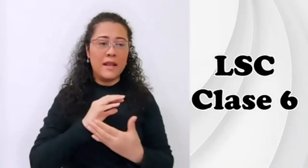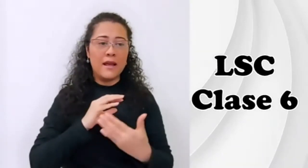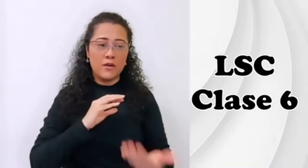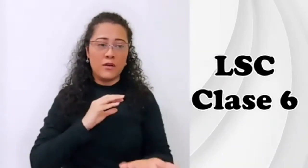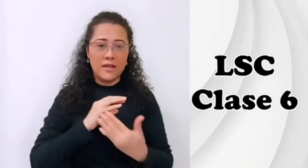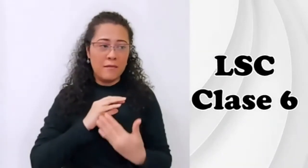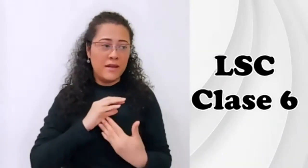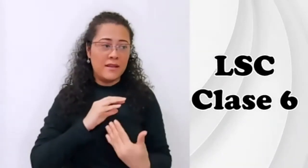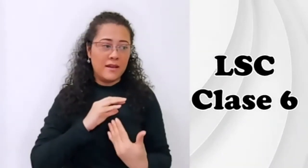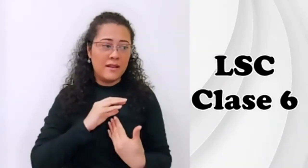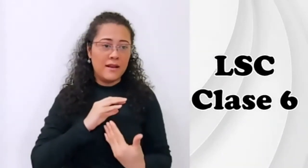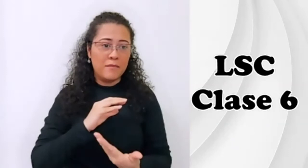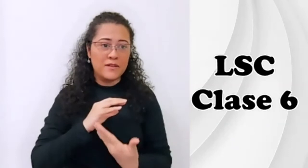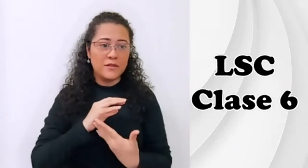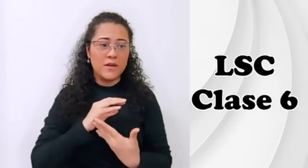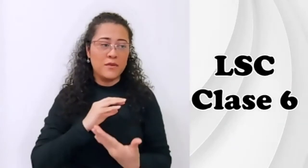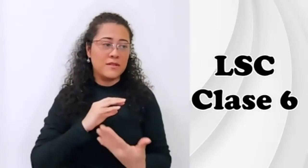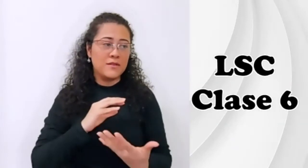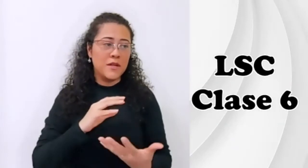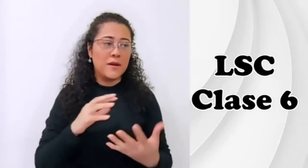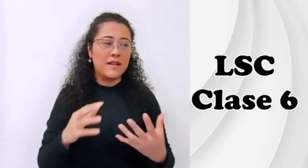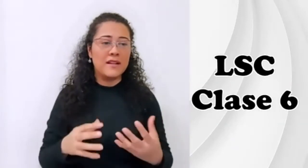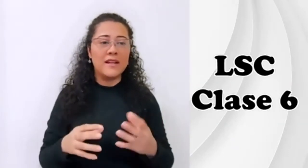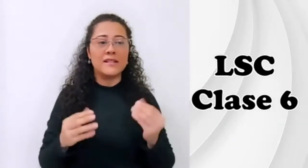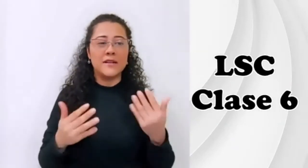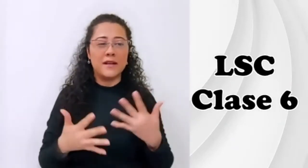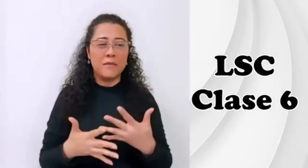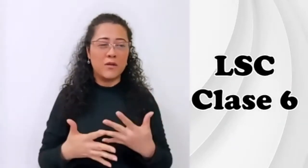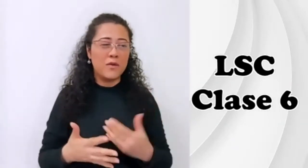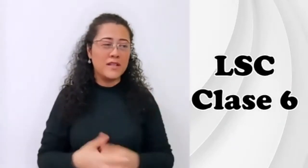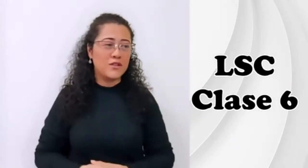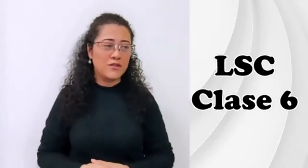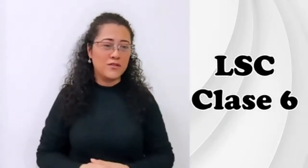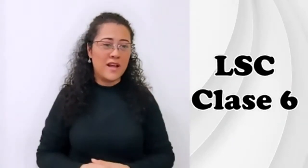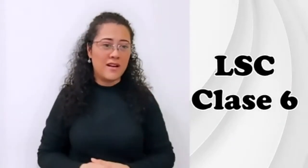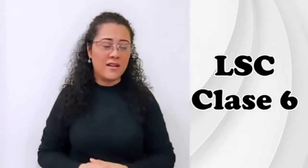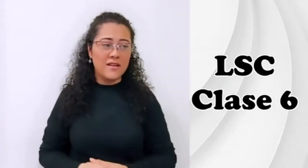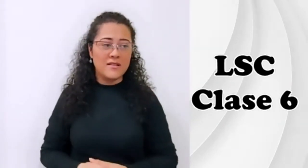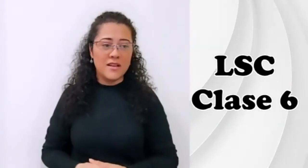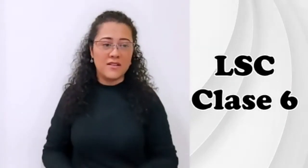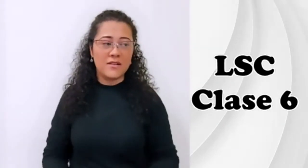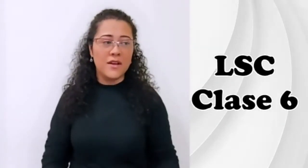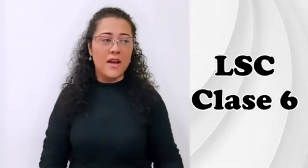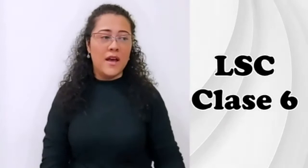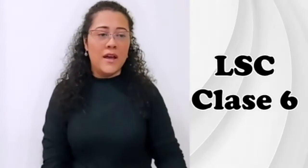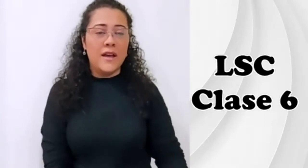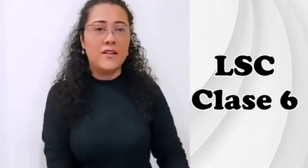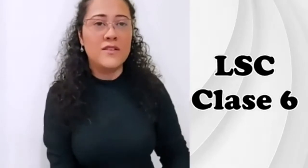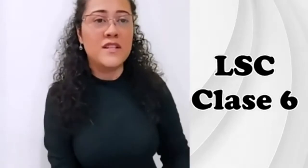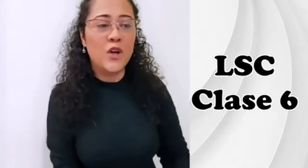el color de la piel de la persona, pues no se va a entender, va como a distorsionar, ¿cierto? Entonces, lo